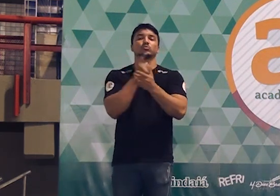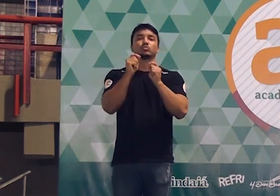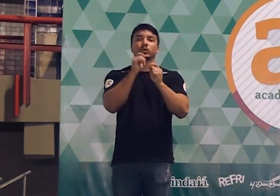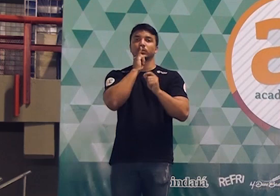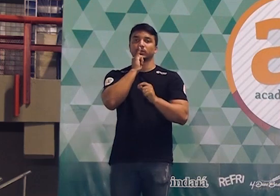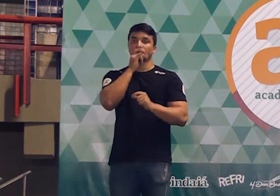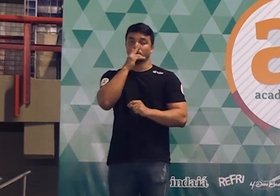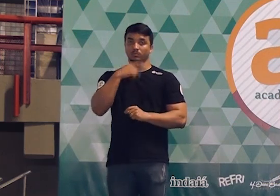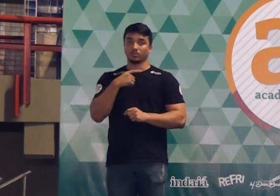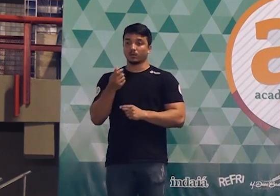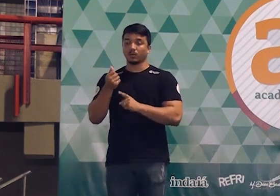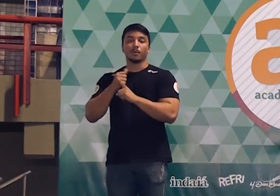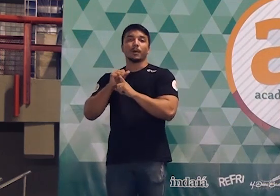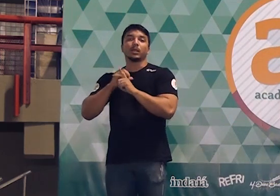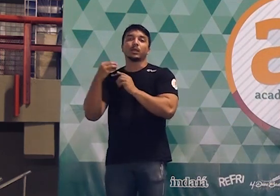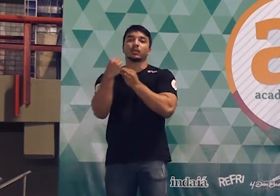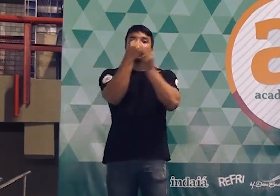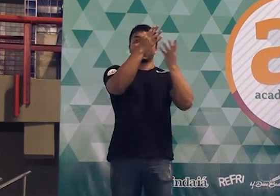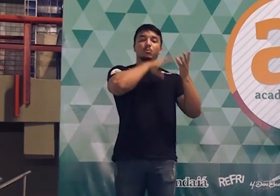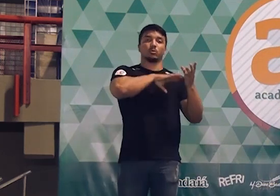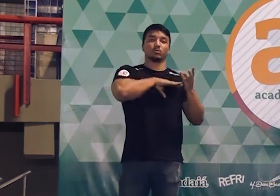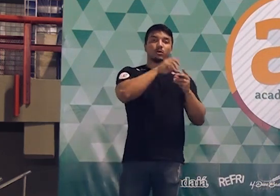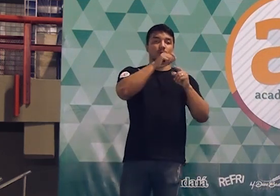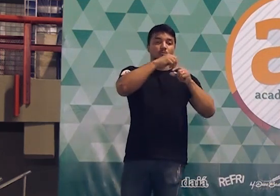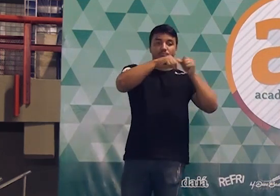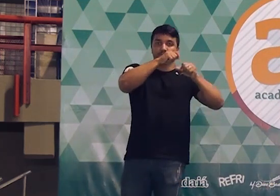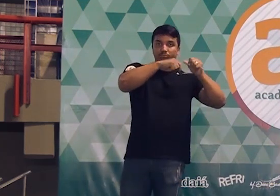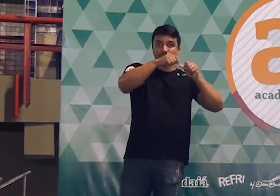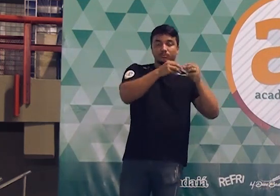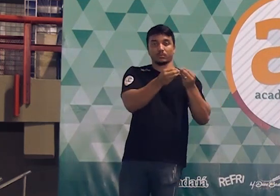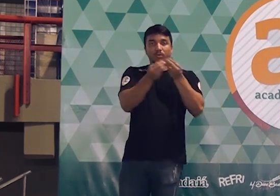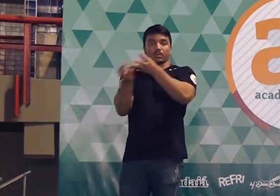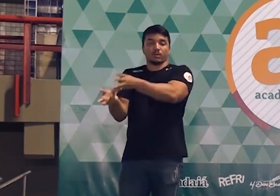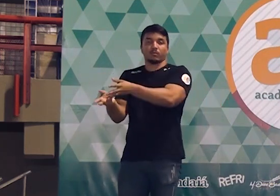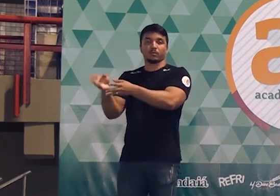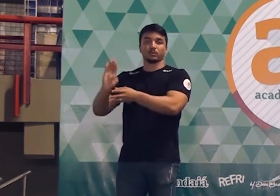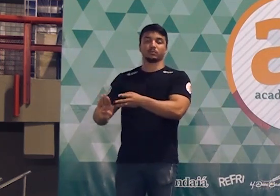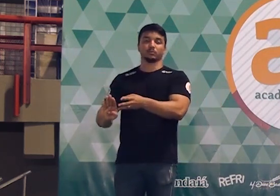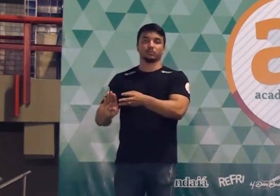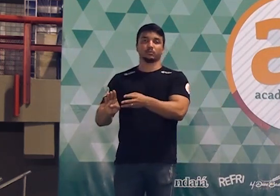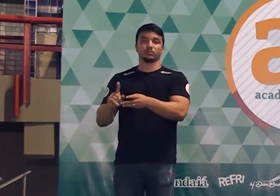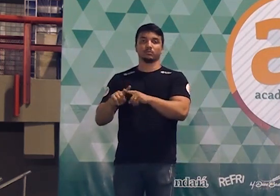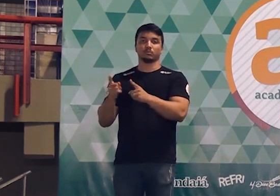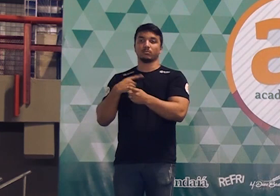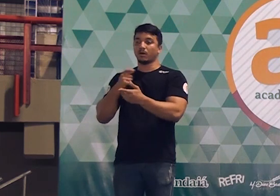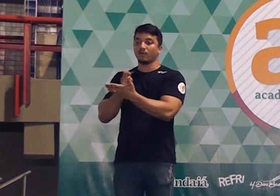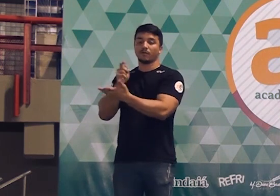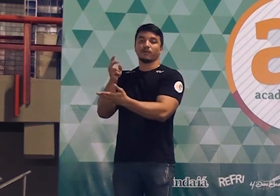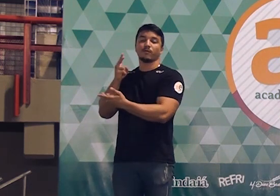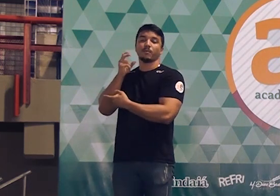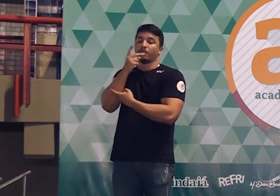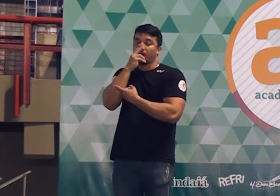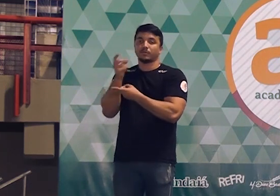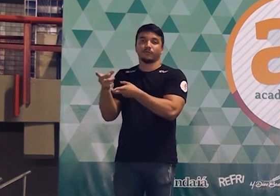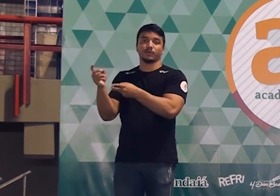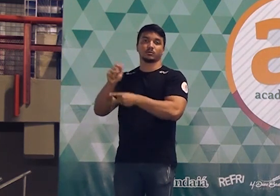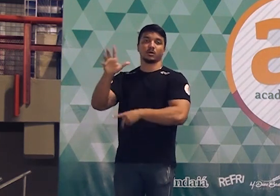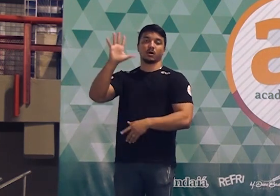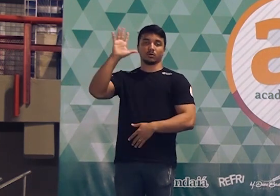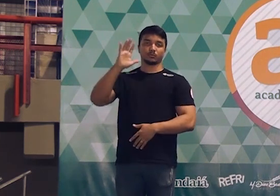Trigueiro. Eu tenho banana, mando para Portugal, ele faz bananada e devolve para a gente. Só que vende mais caro. É exatamente